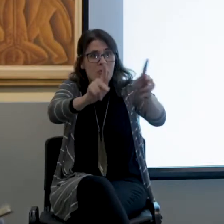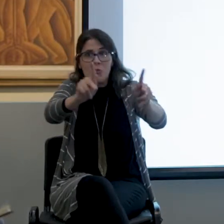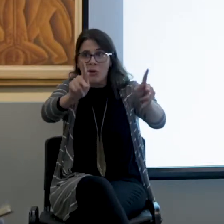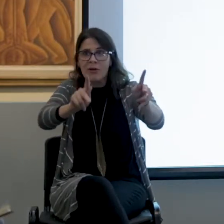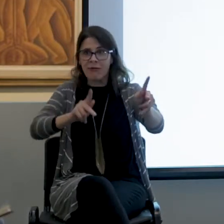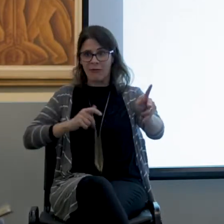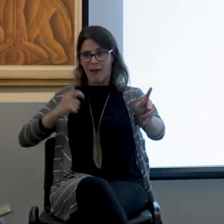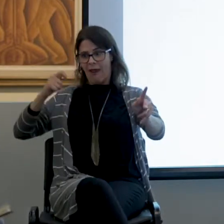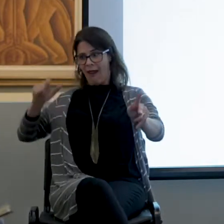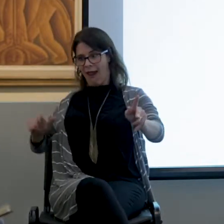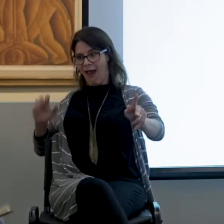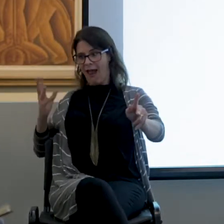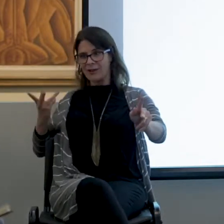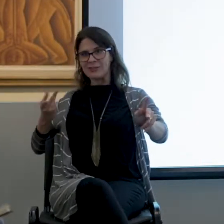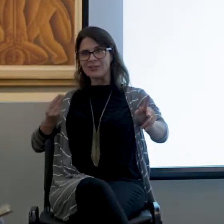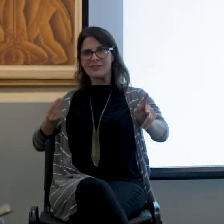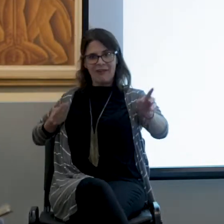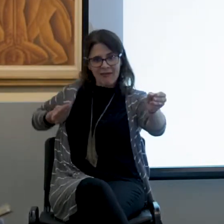crítica.